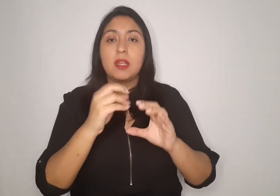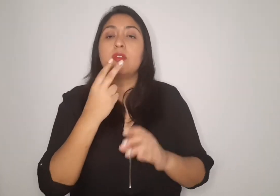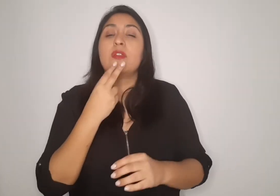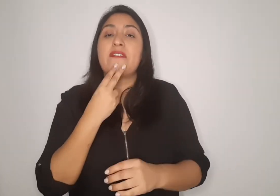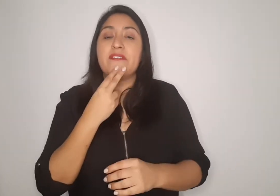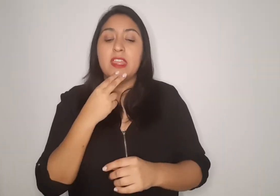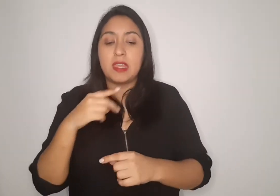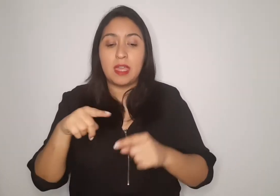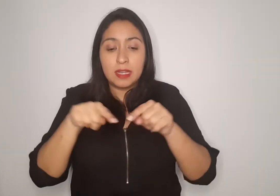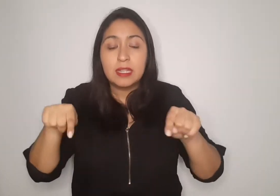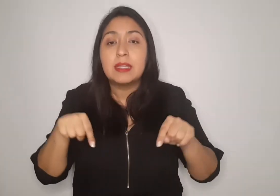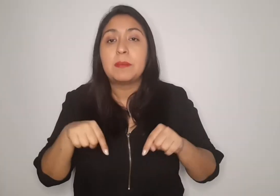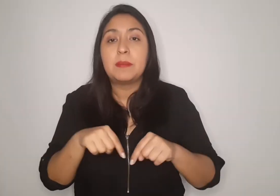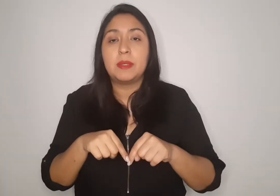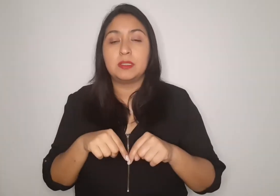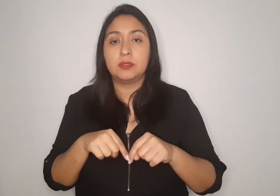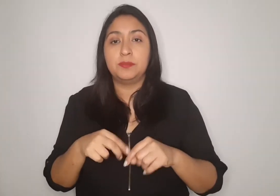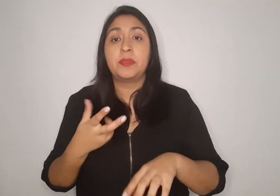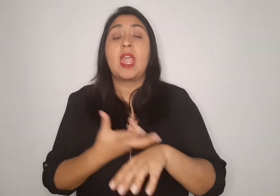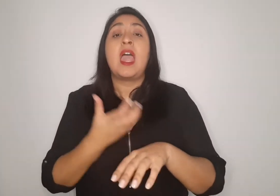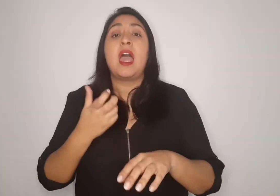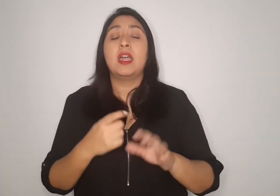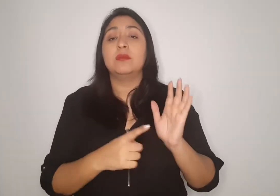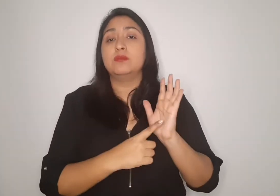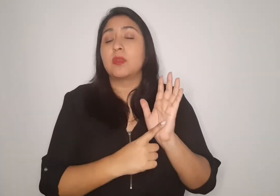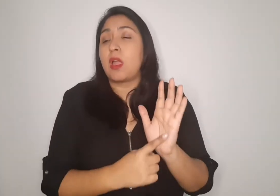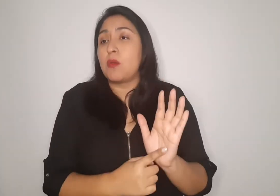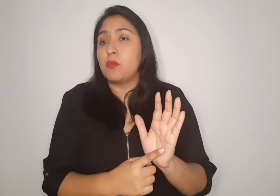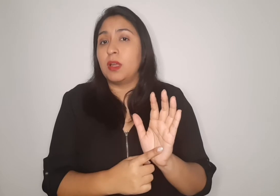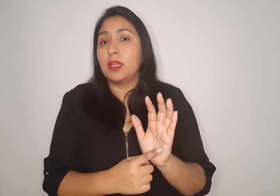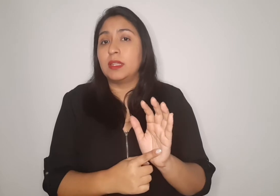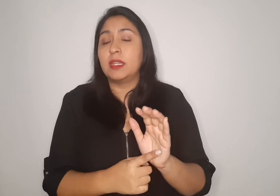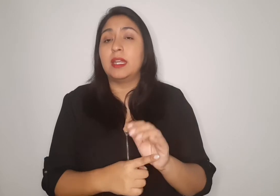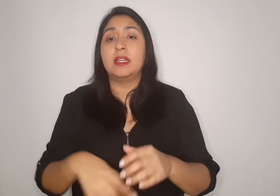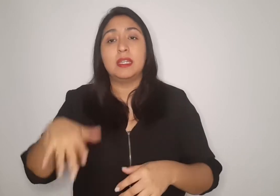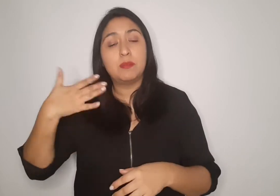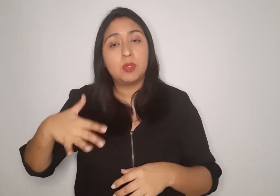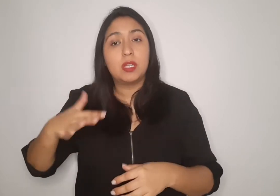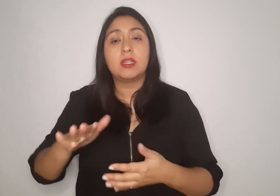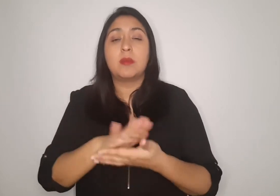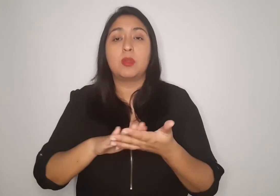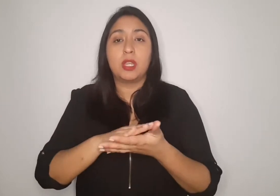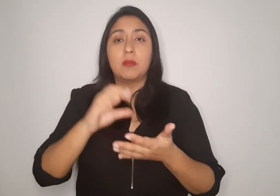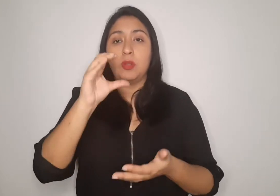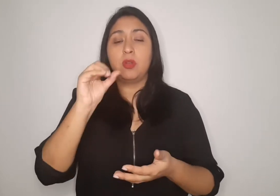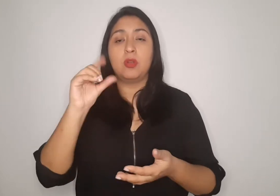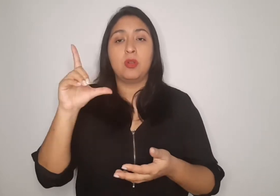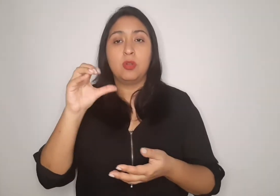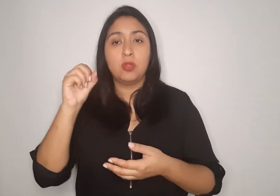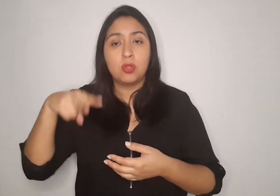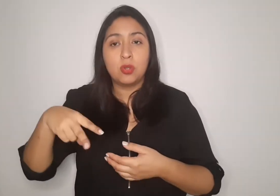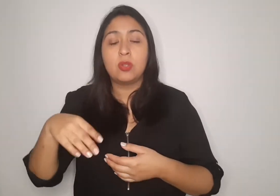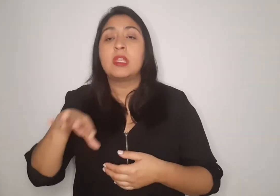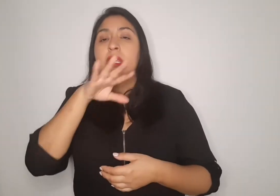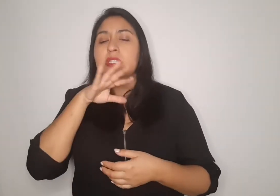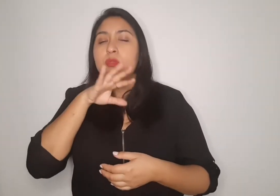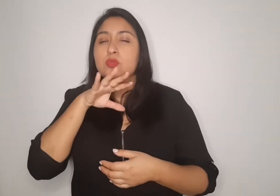hay manifestaciones de los objetos a veces, como hay un collón que se usó posiblemente en muchos guillatunes, ¿ya? El collón